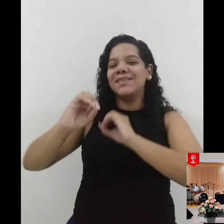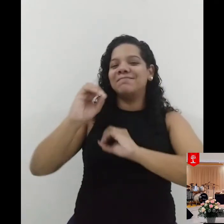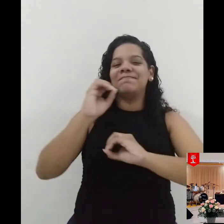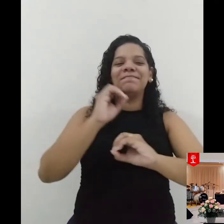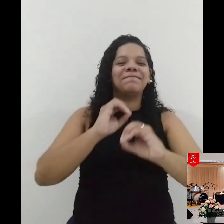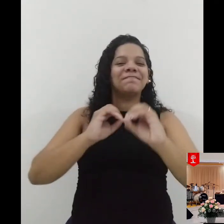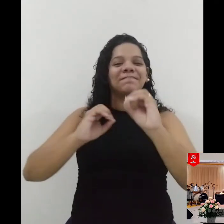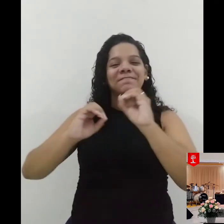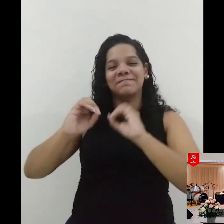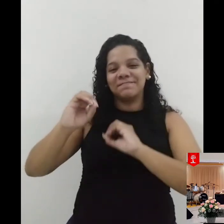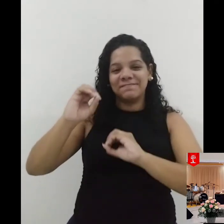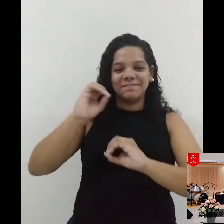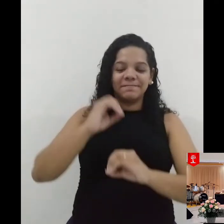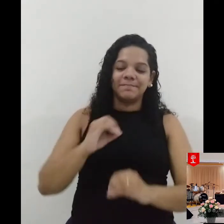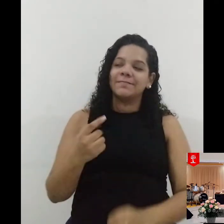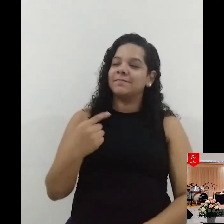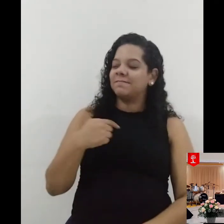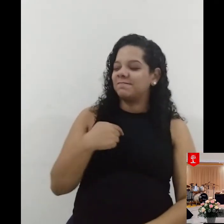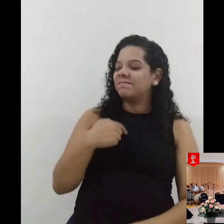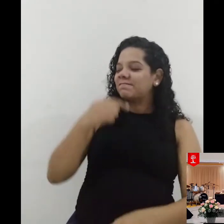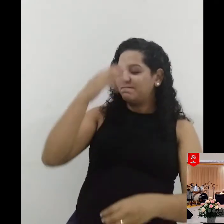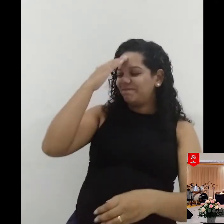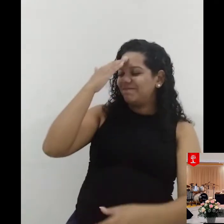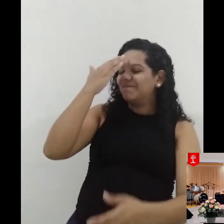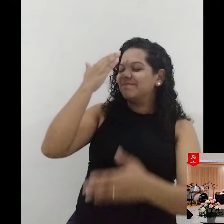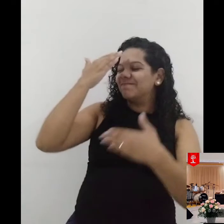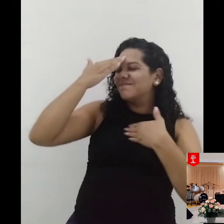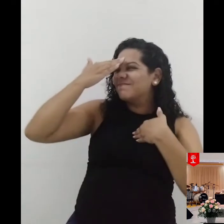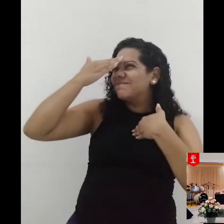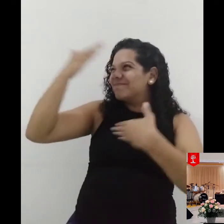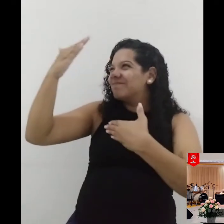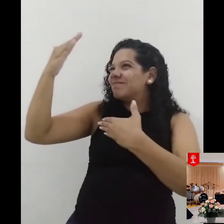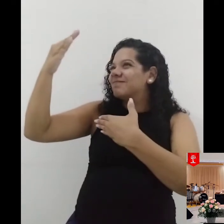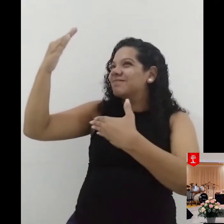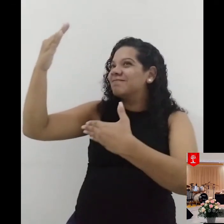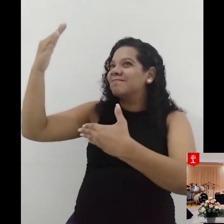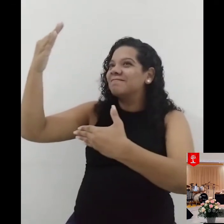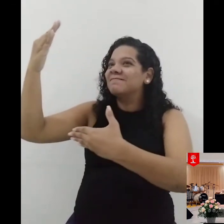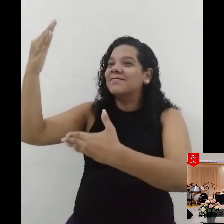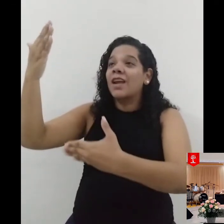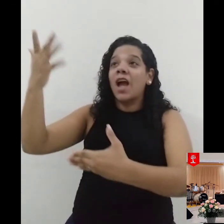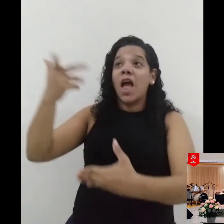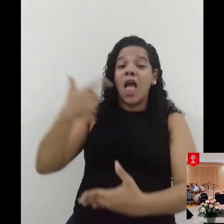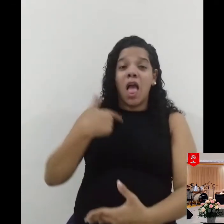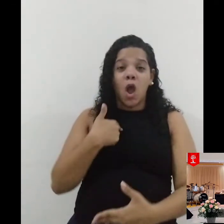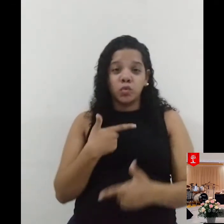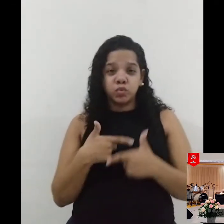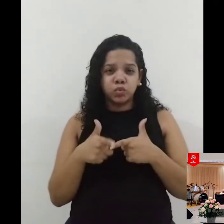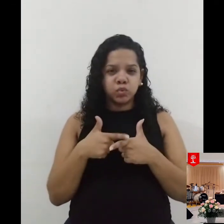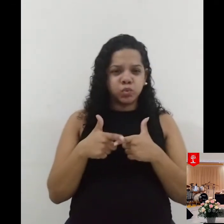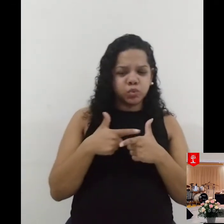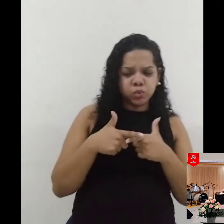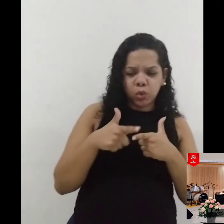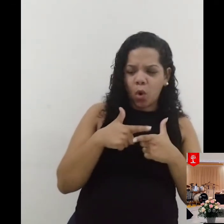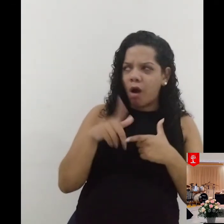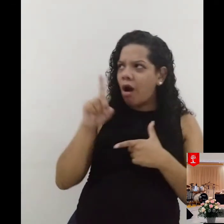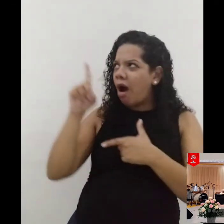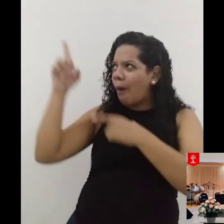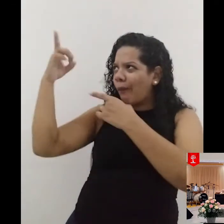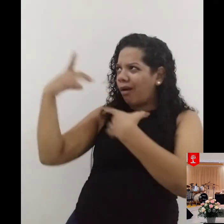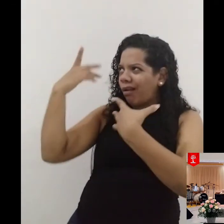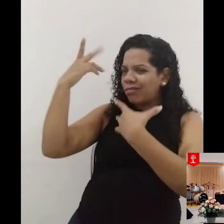nem desanimar. E como aquela mãe que não desiste, você não